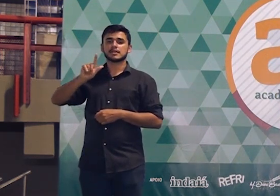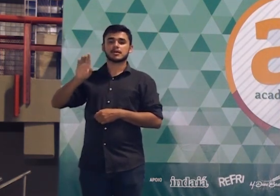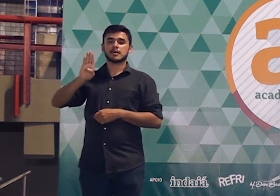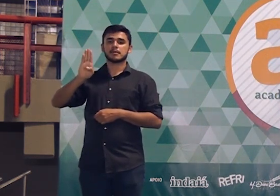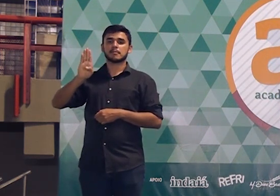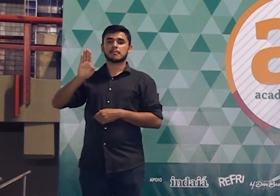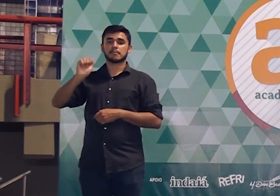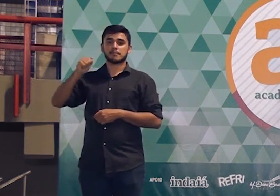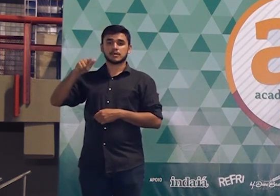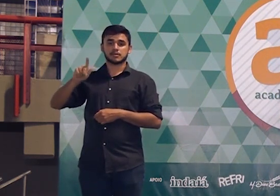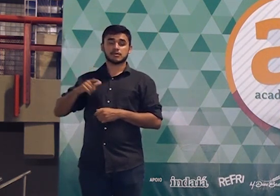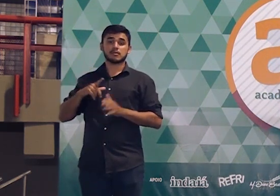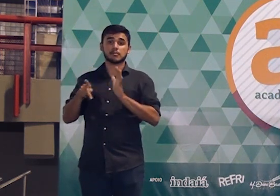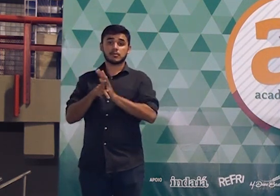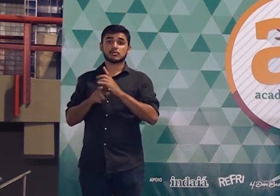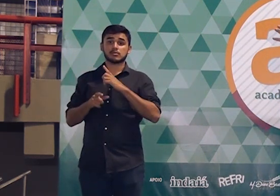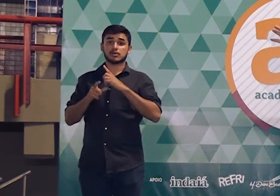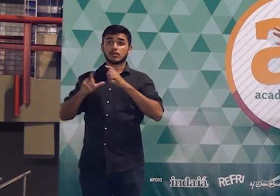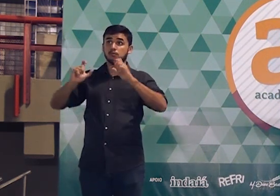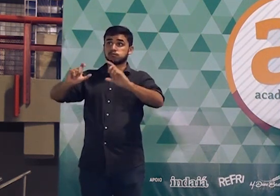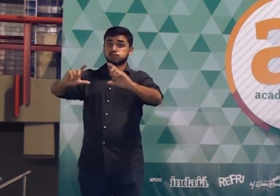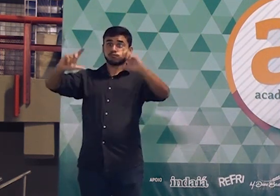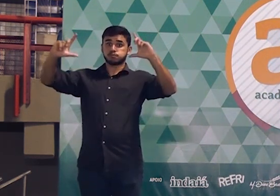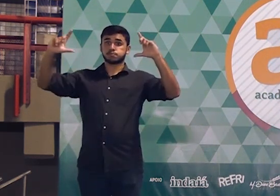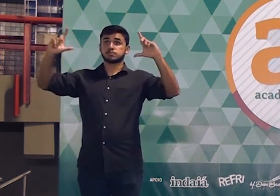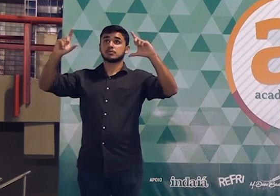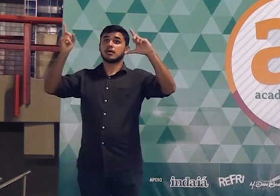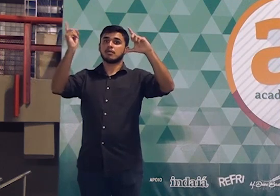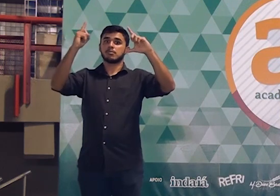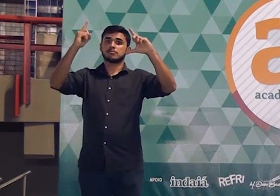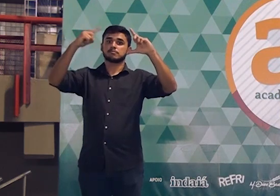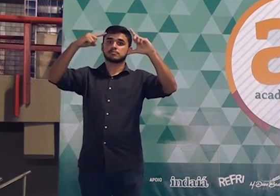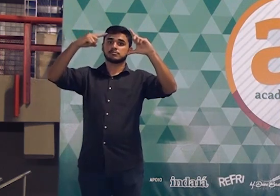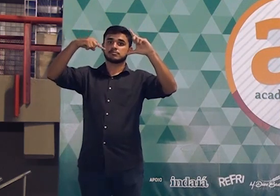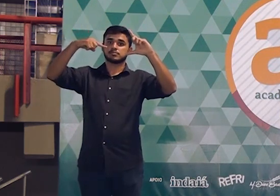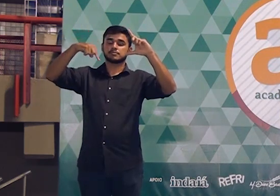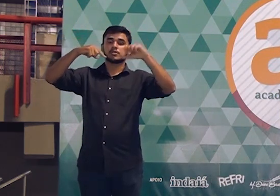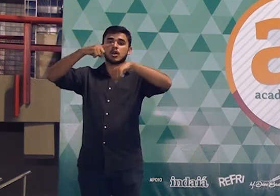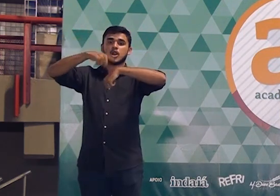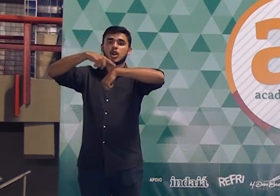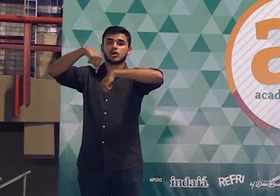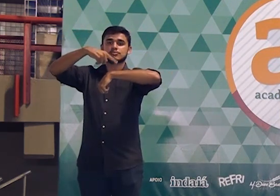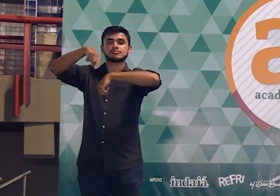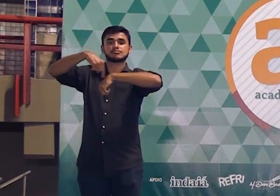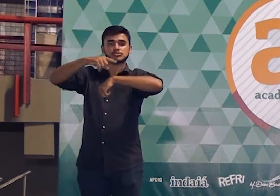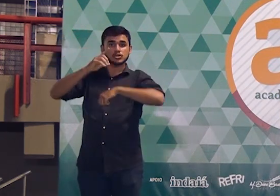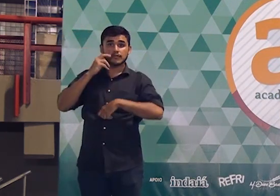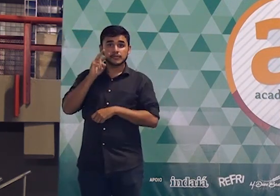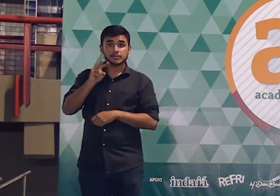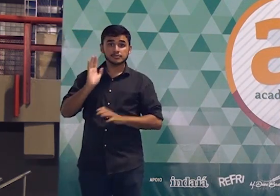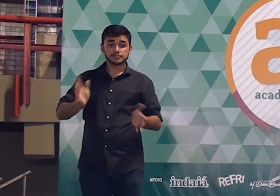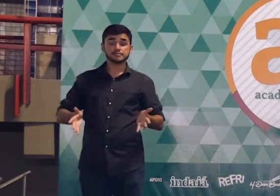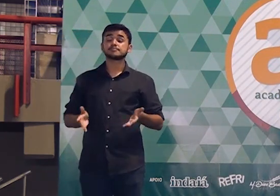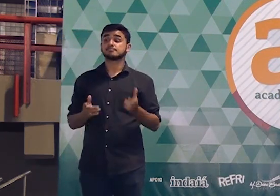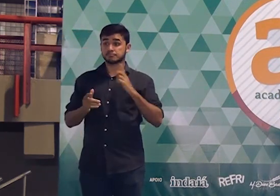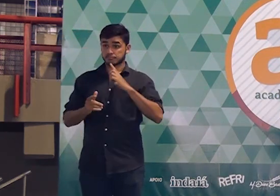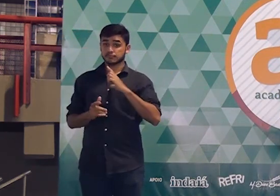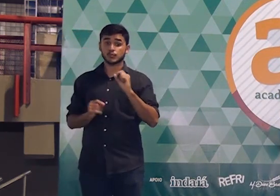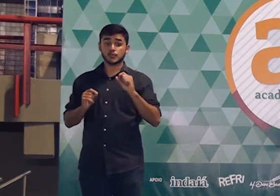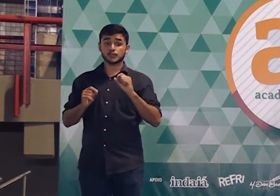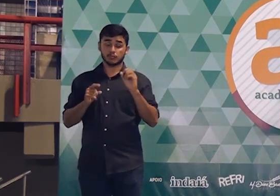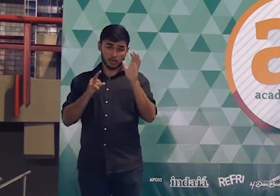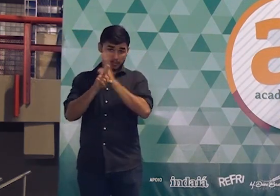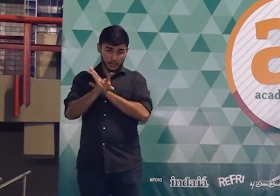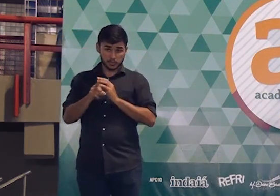relojão que tem lá em Londres. Câmara dos Lordes. E do lado lá, o Big Ben, todo mundo já viu, não já? Uma